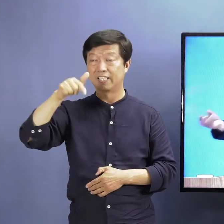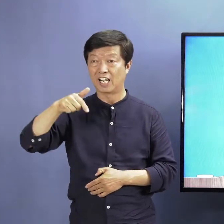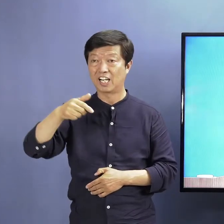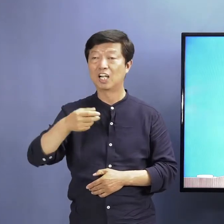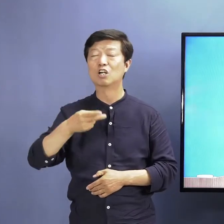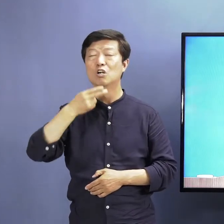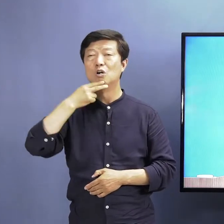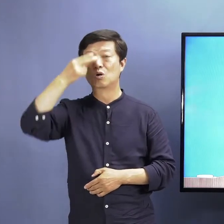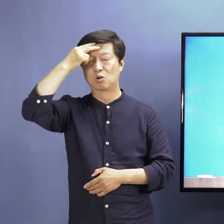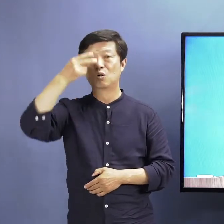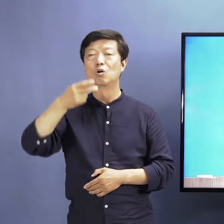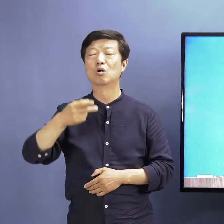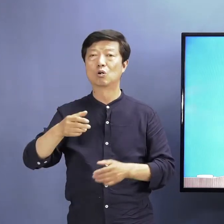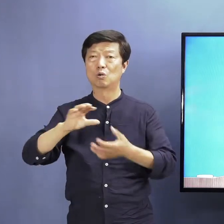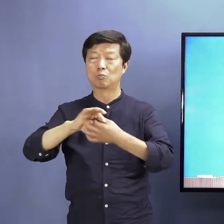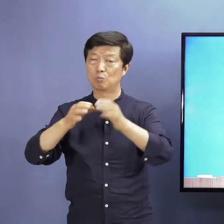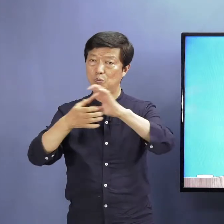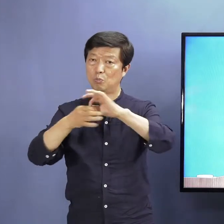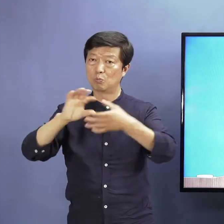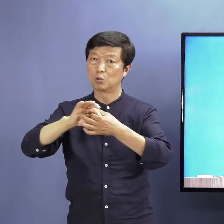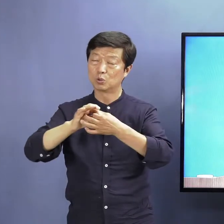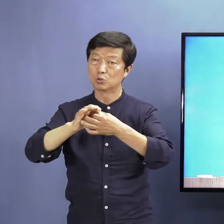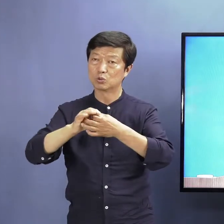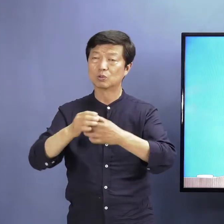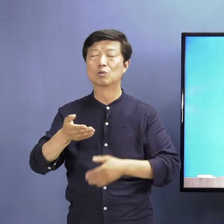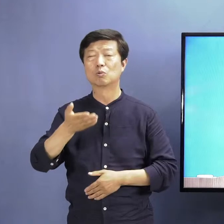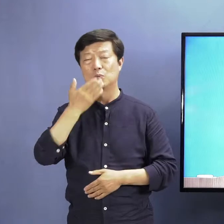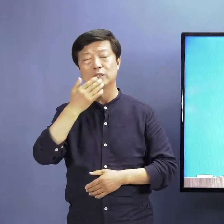몰약을 먹으면 왜? 그 마취되니까.